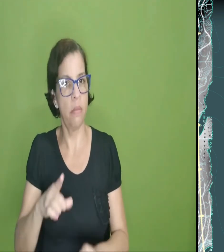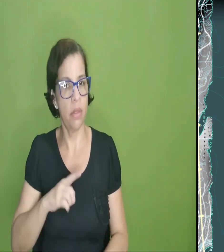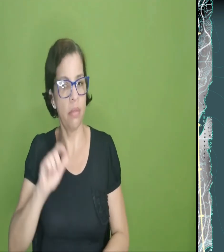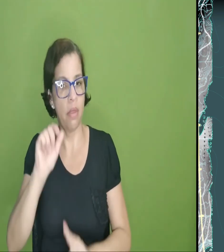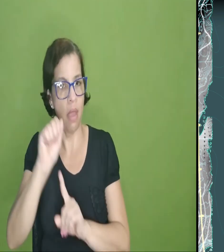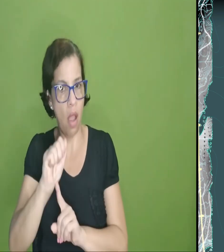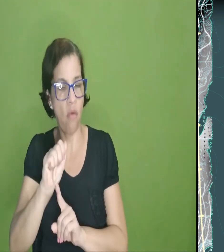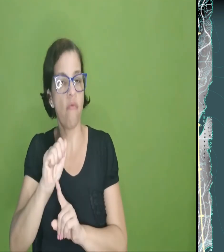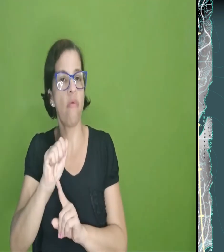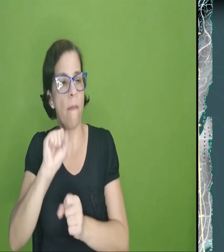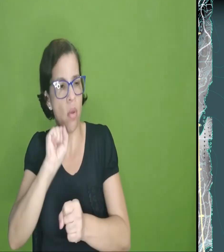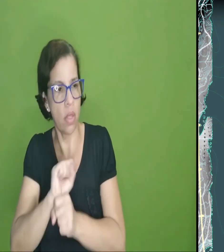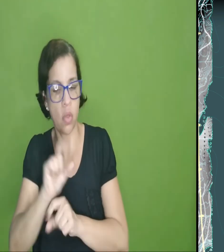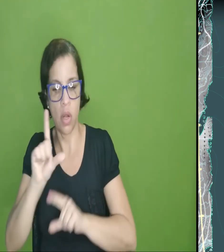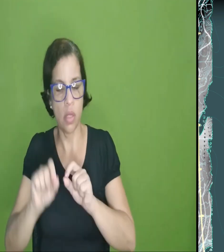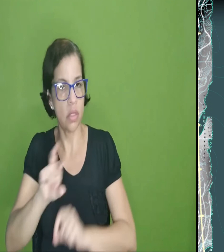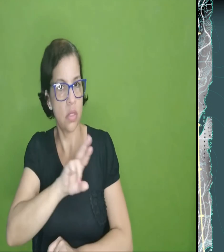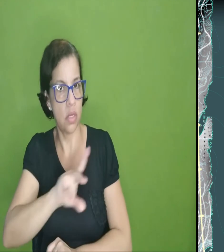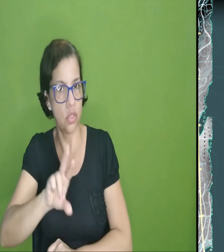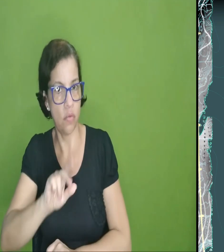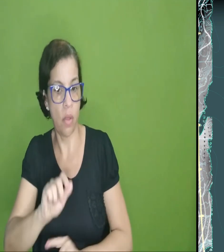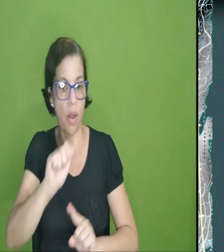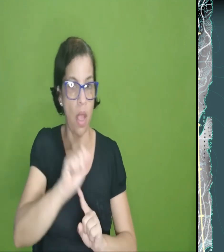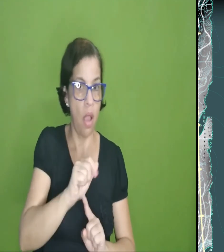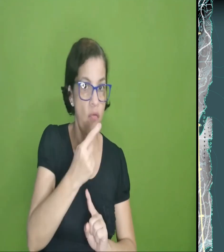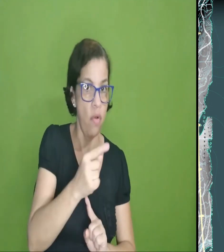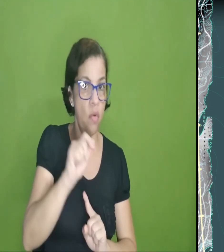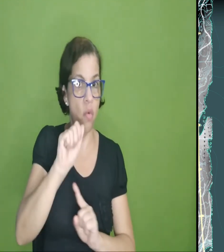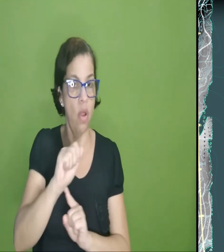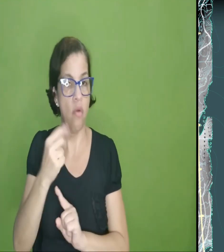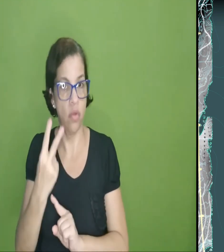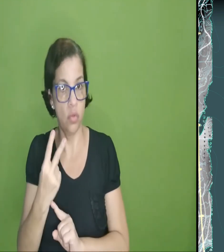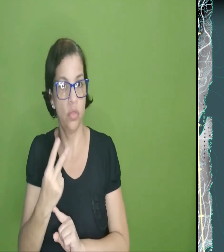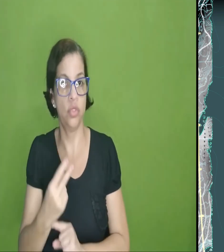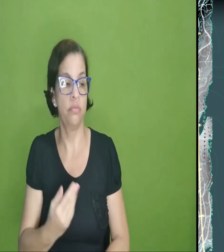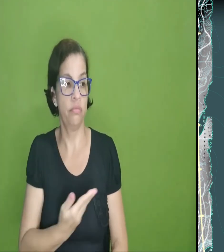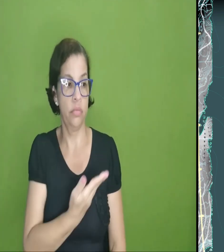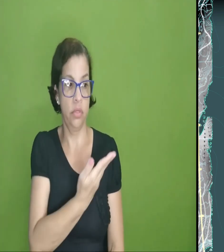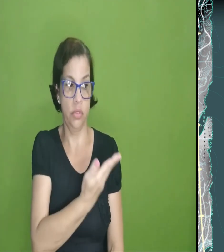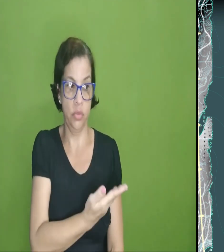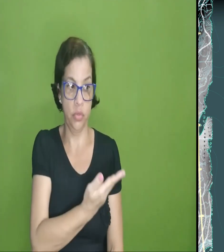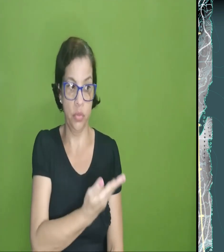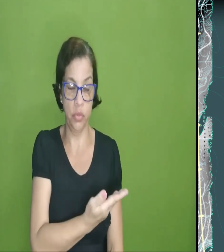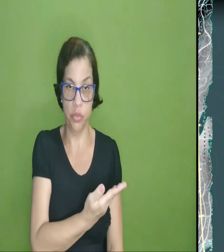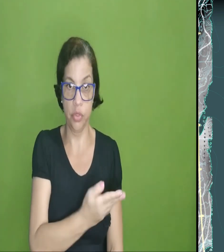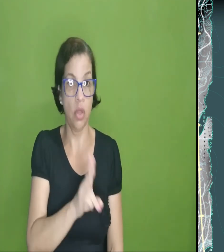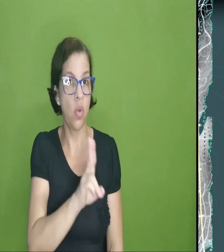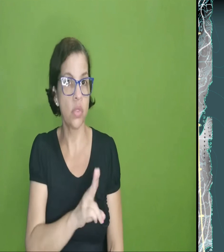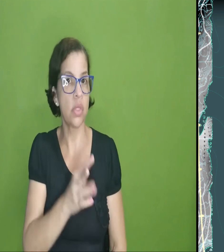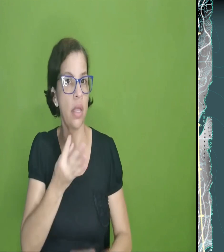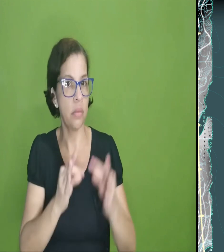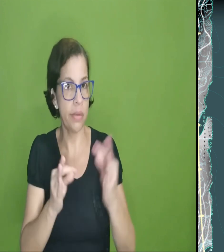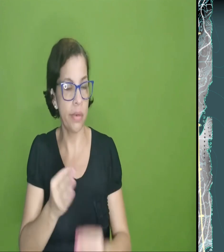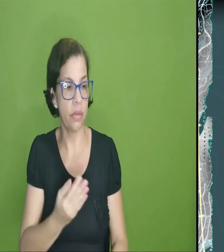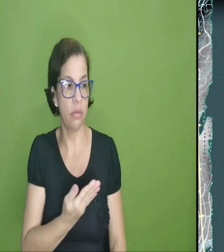disfunção erétil, e a fenoxibenzamina, usada no tratamento do feocromocitoma, uma das causas da